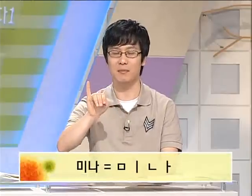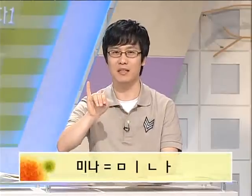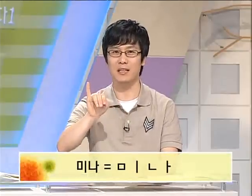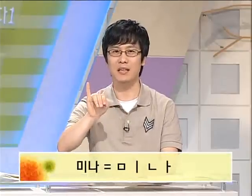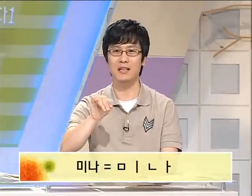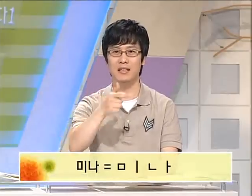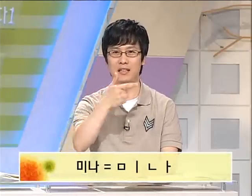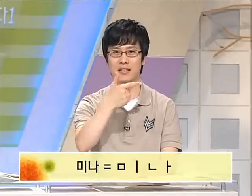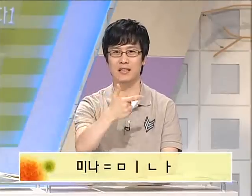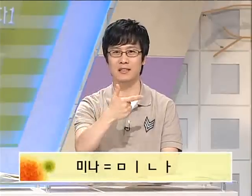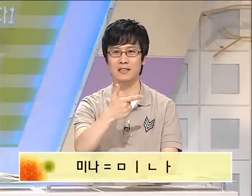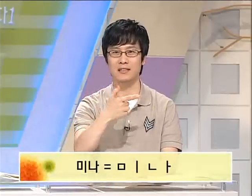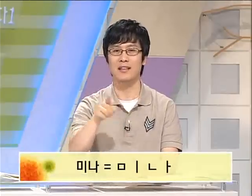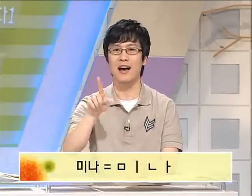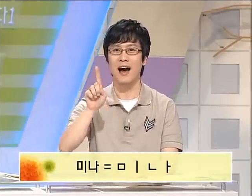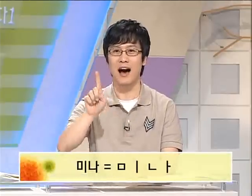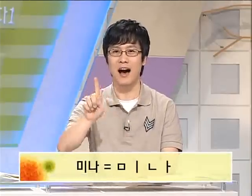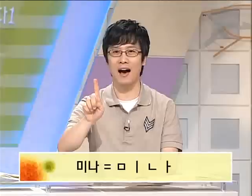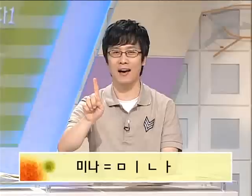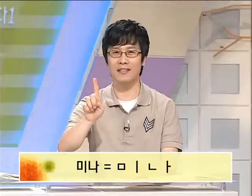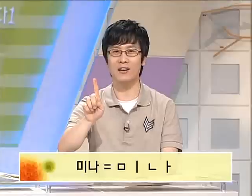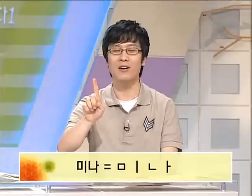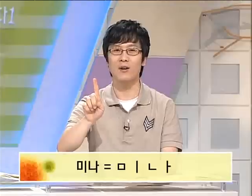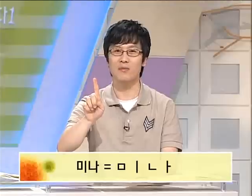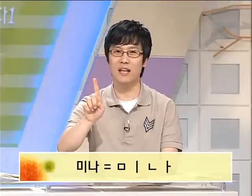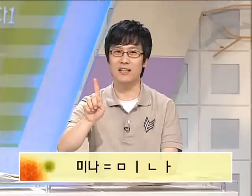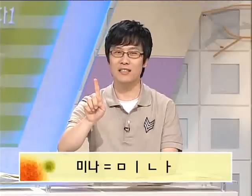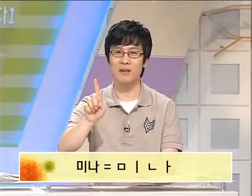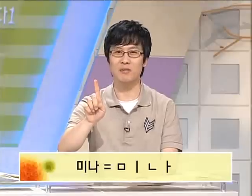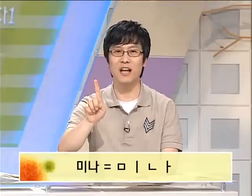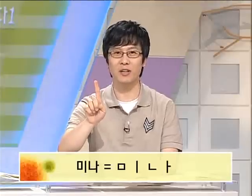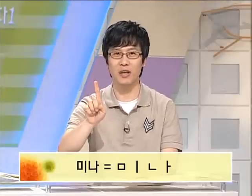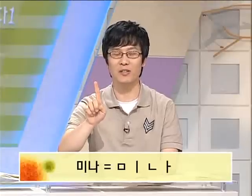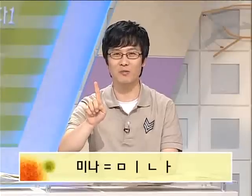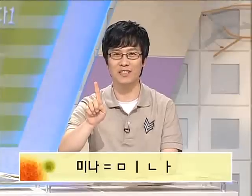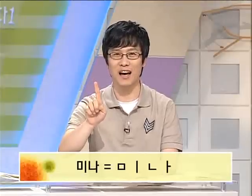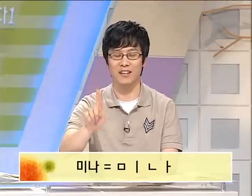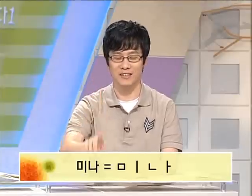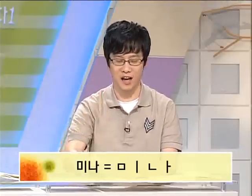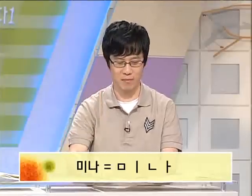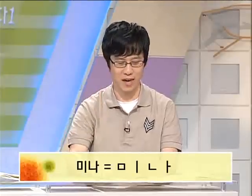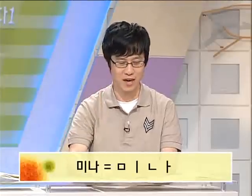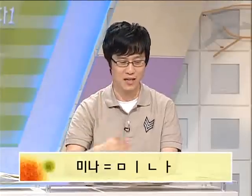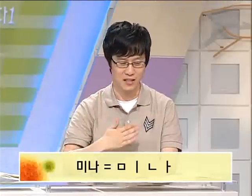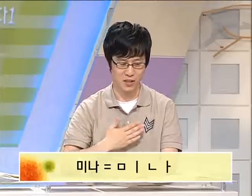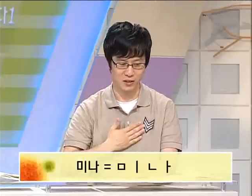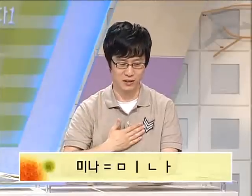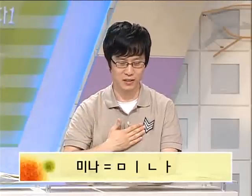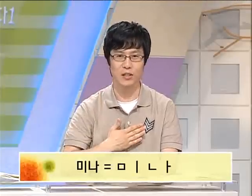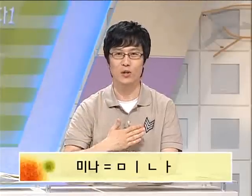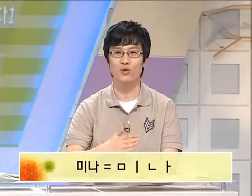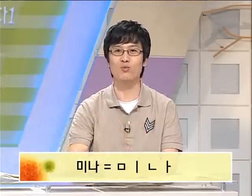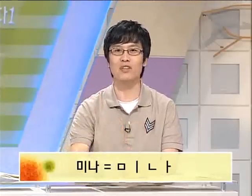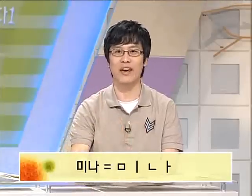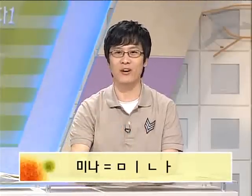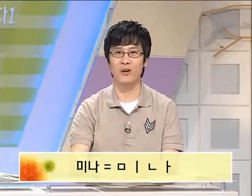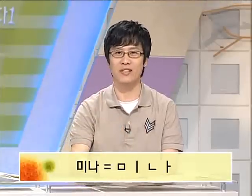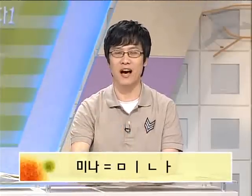미, 미은, 아 해서 미나씨의 미나가 되는 겁니다. 그 다음에 저는 유미예요. 자,